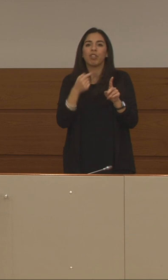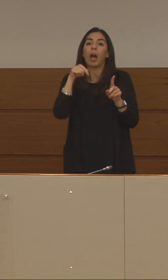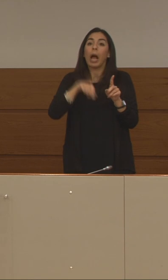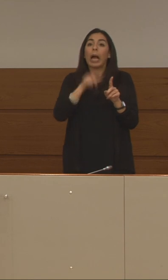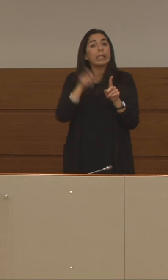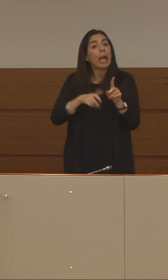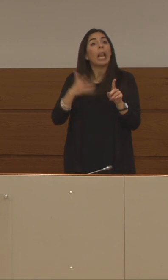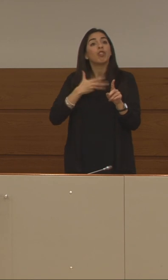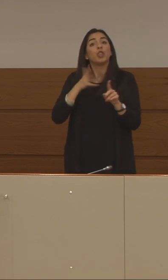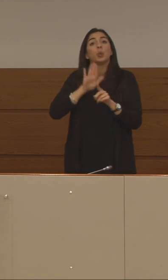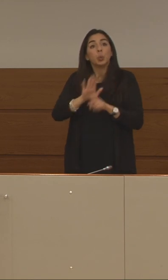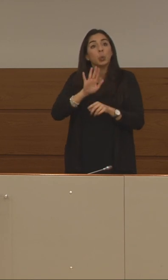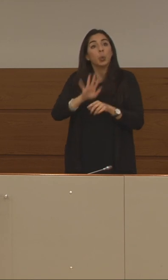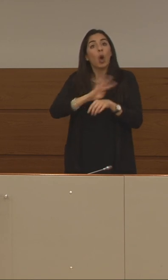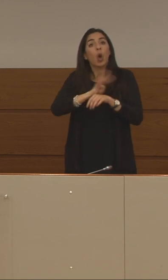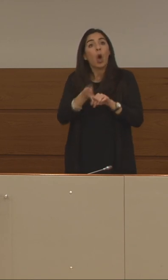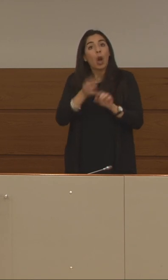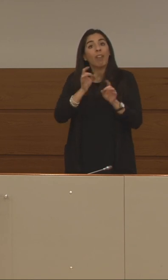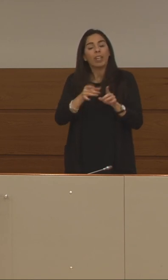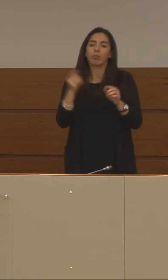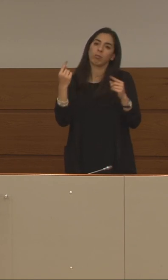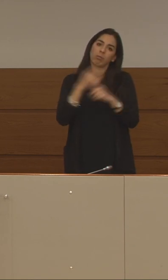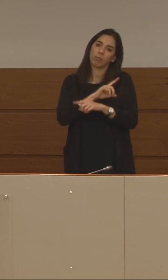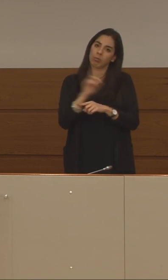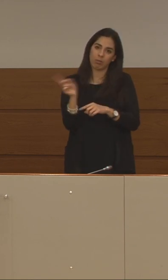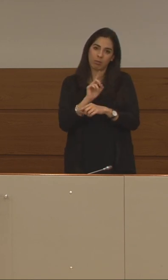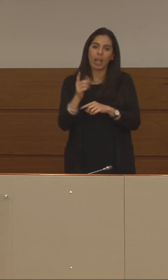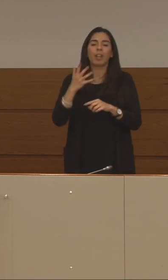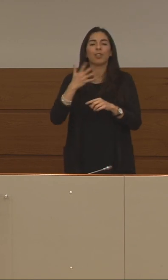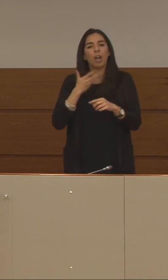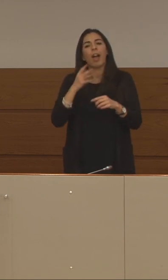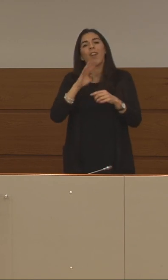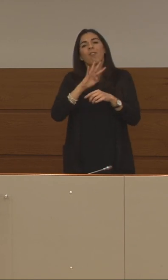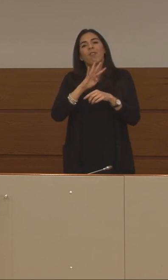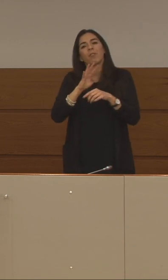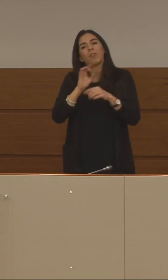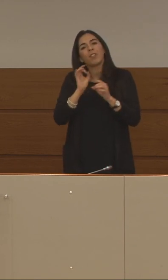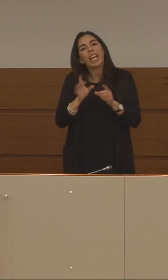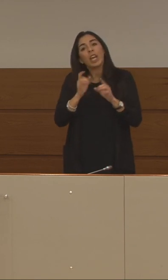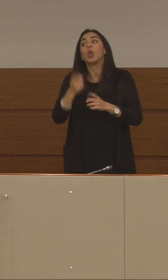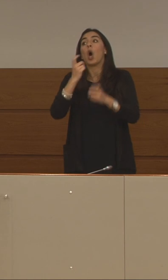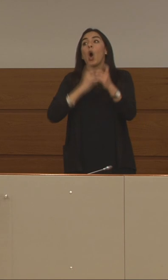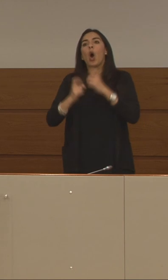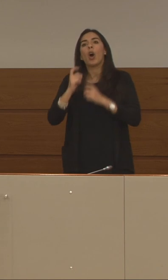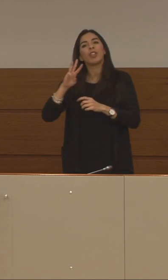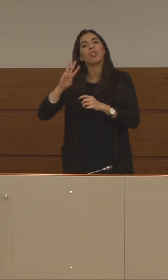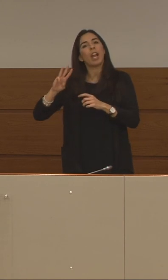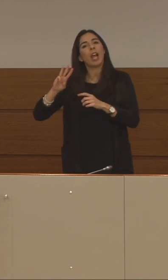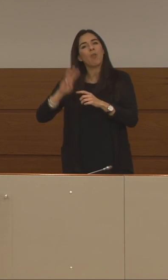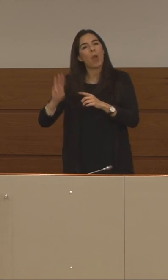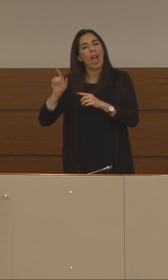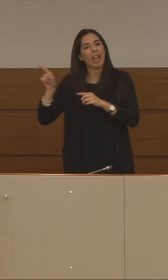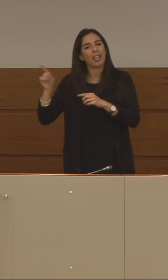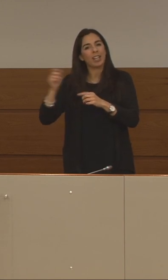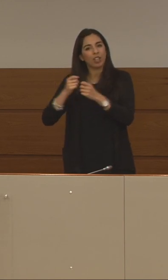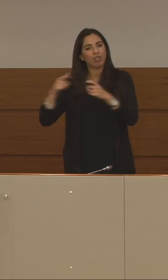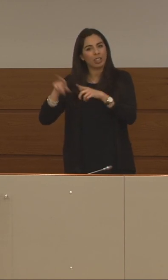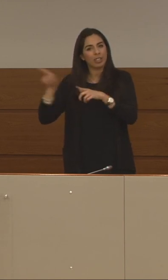è il virus viene da luca anni con alcune piccole mutazioni normale questi virus a rna son virus piccolini